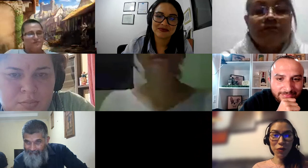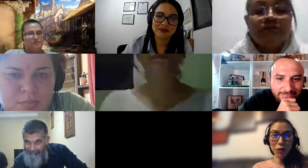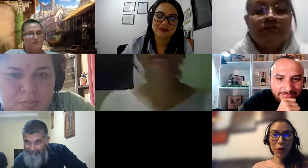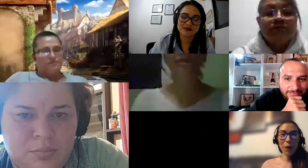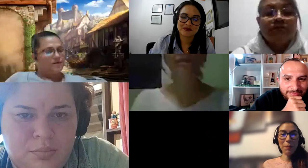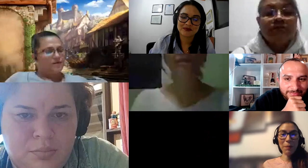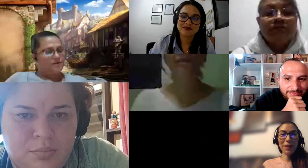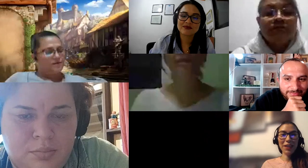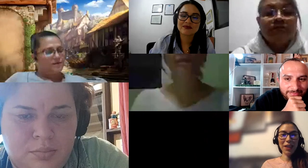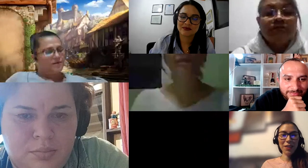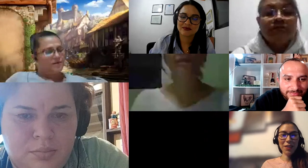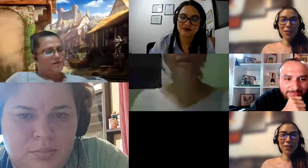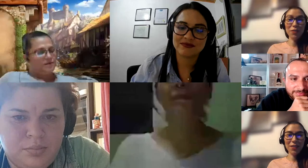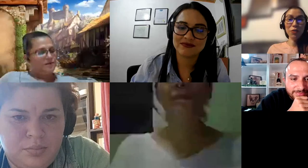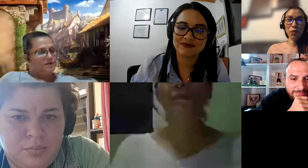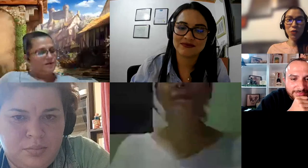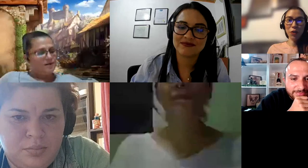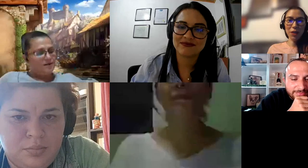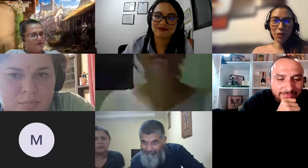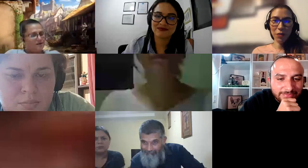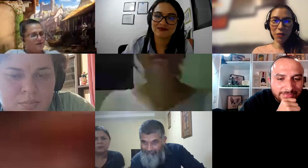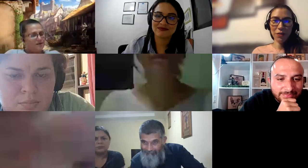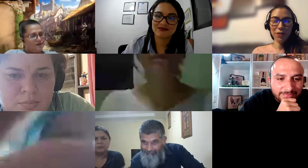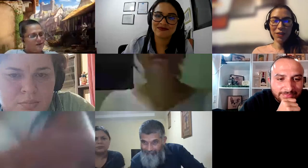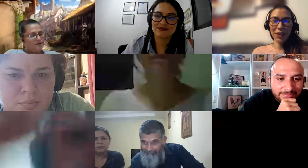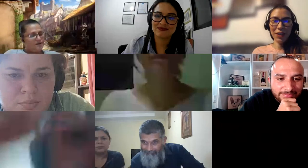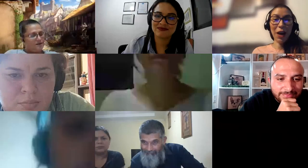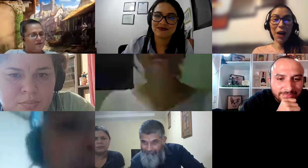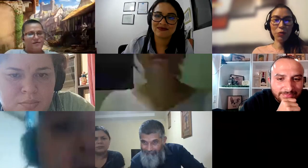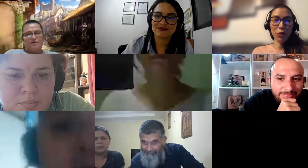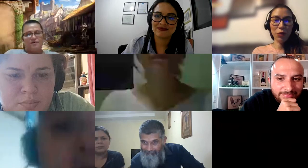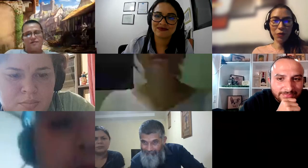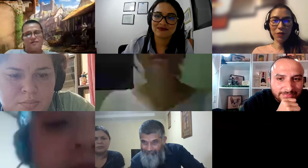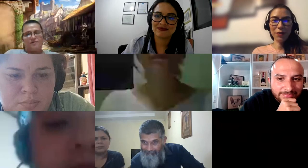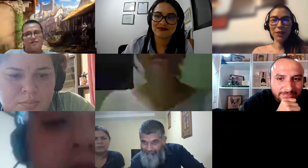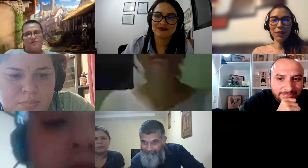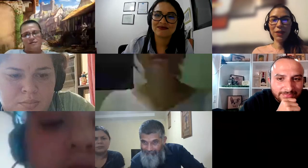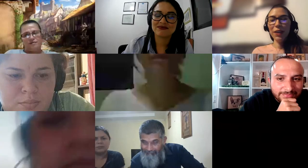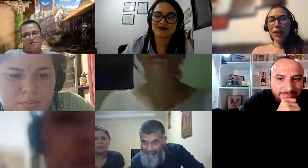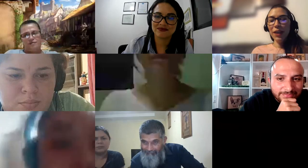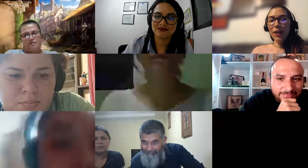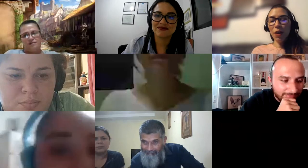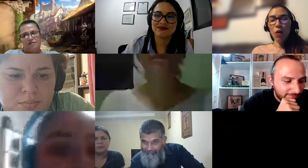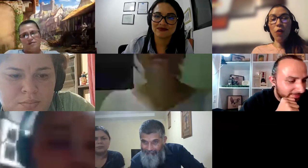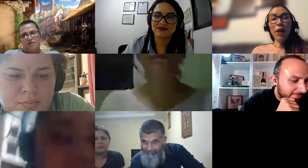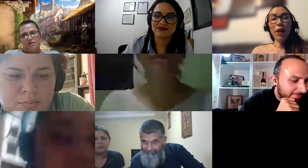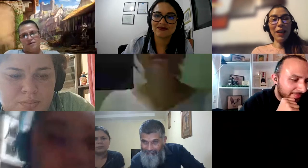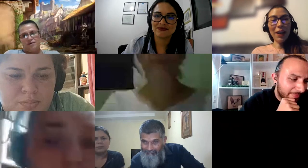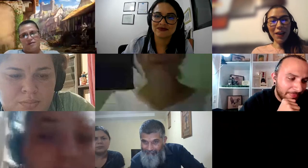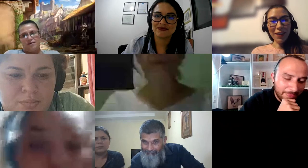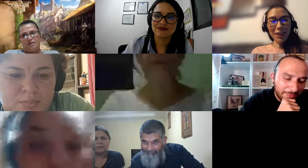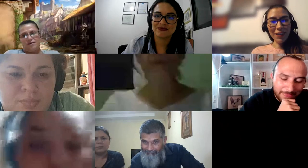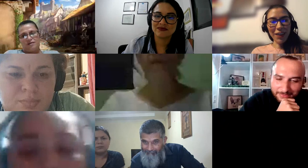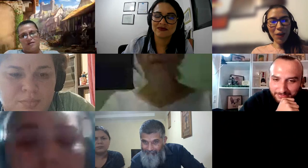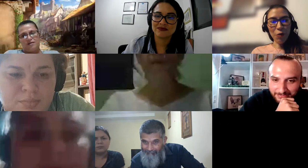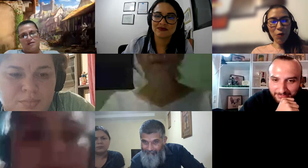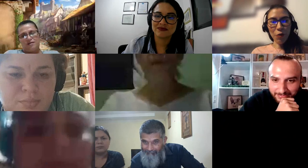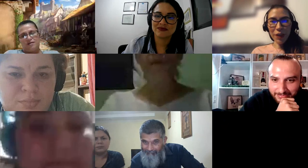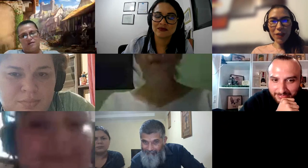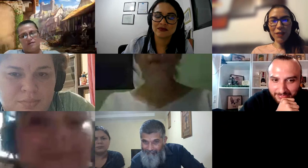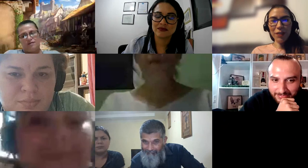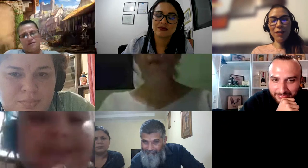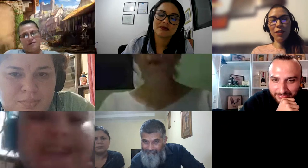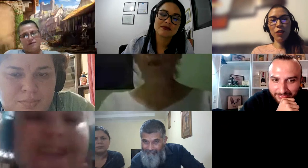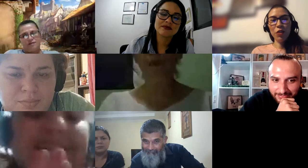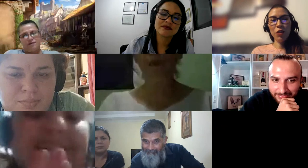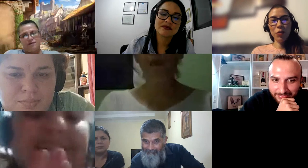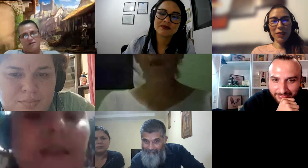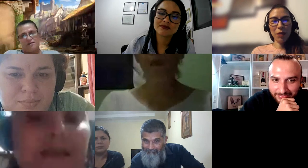costó aprender sin sonido, sin audio. Ojalá que hoy nos